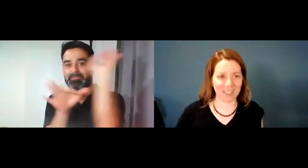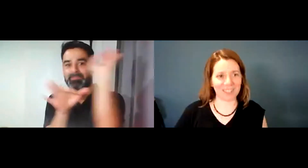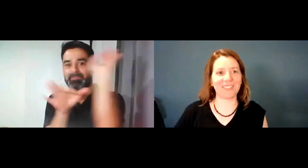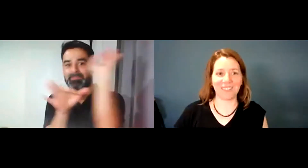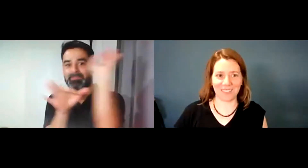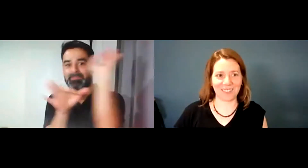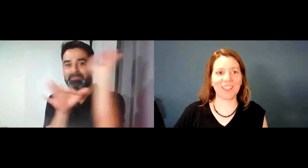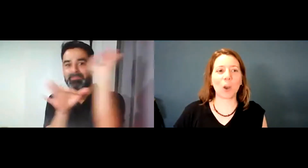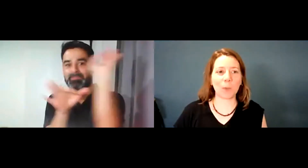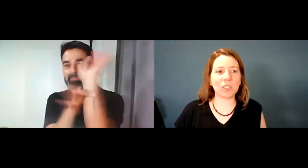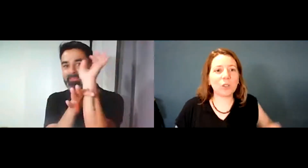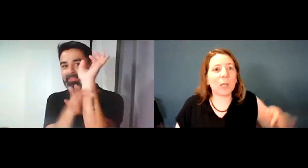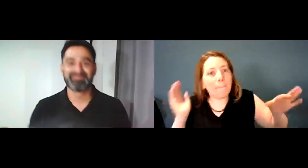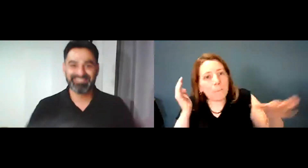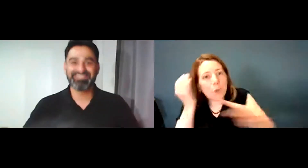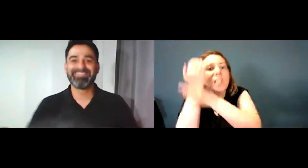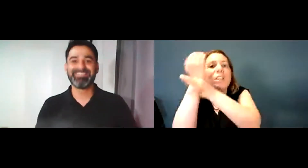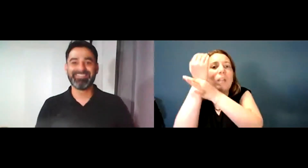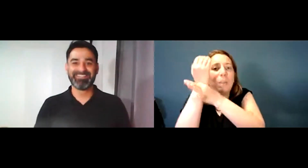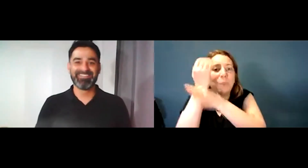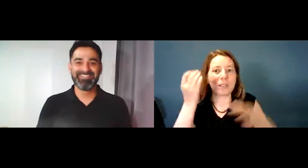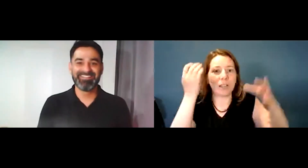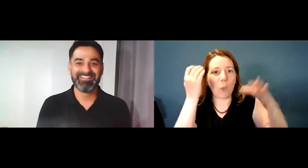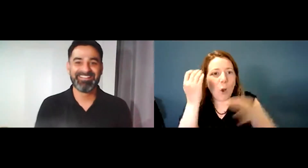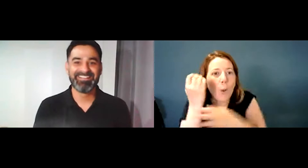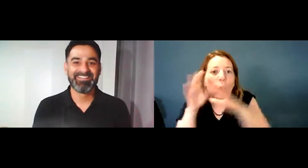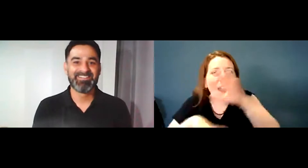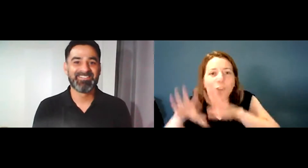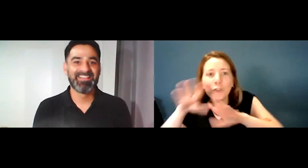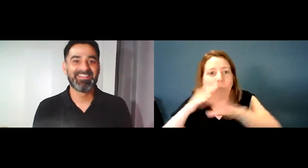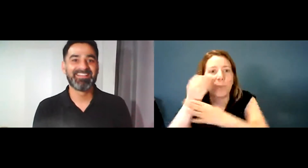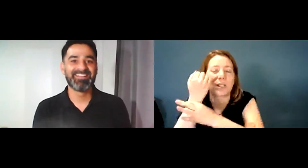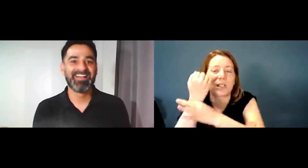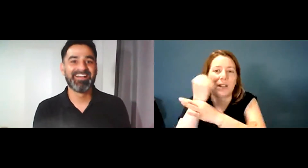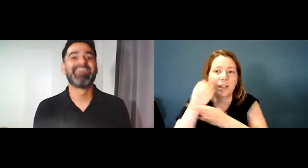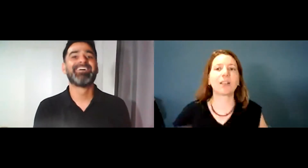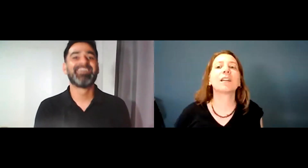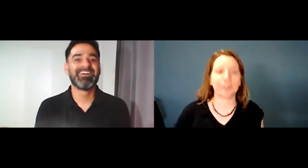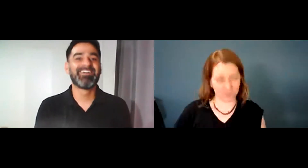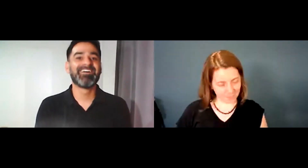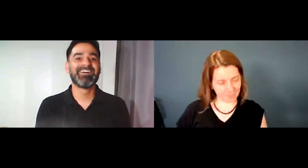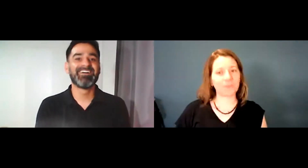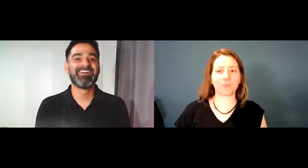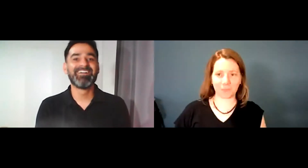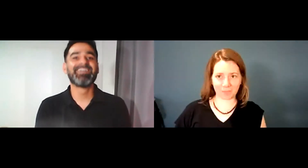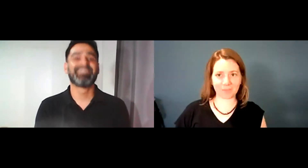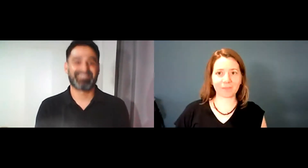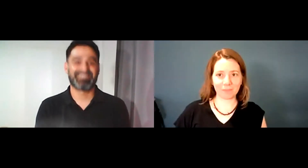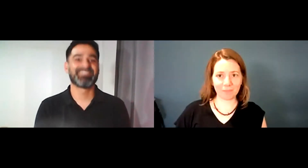Eso. ¿Vos sabés, Belu? Poniendo la pulsera o acomodando la pulsera. Vos sabés que lo que más me gusta es